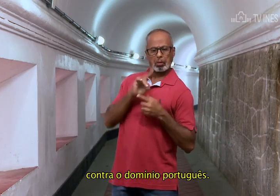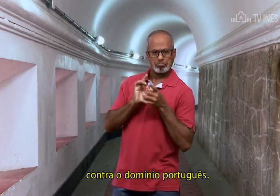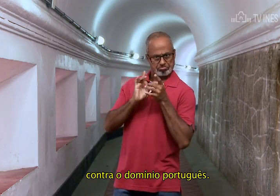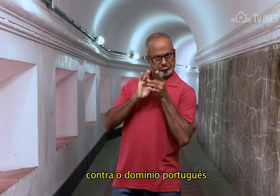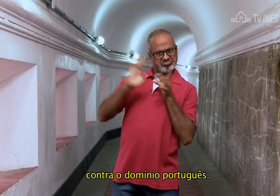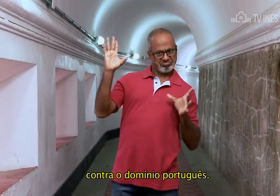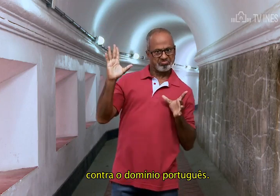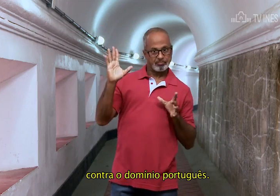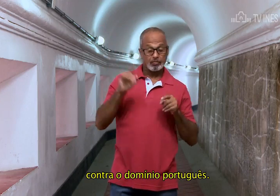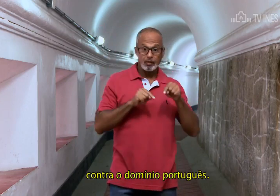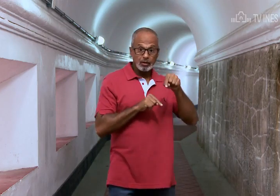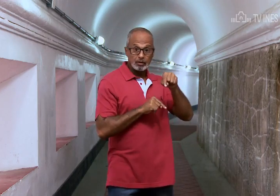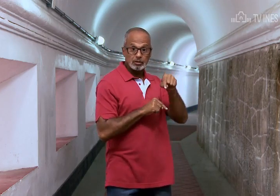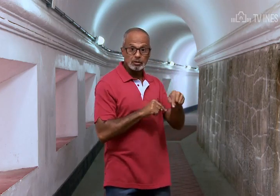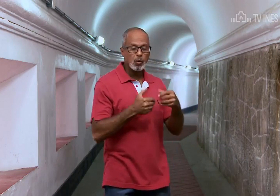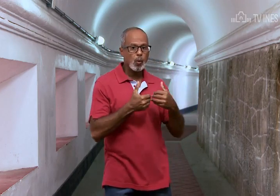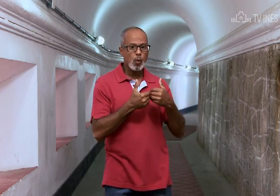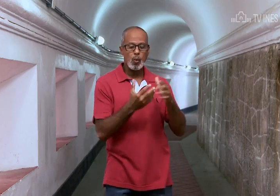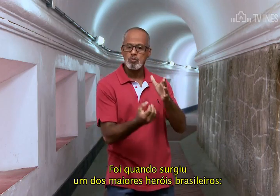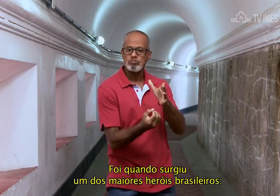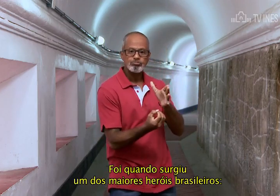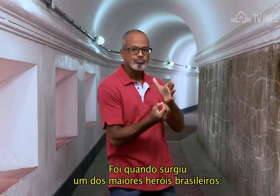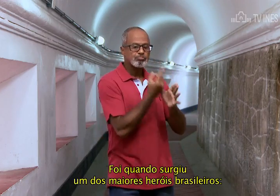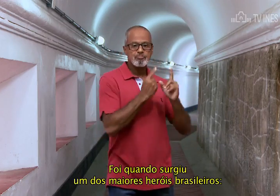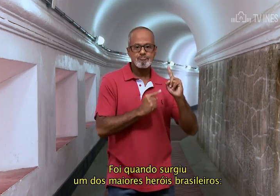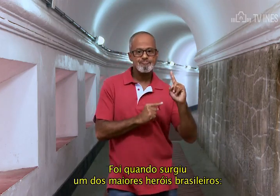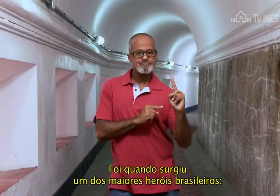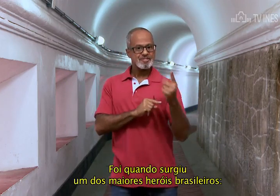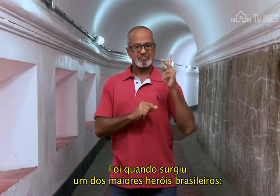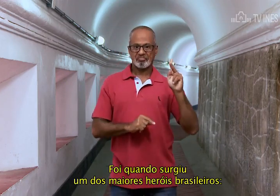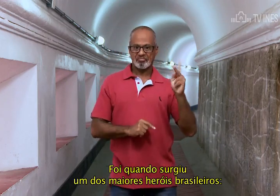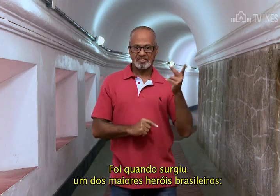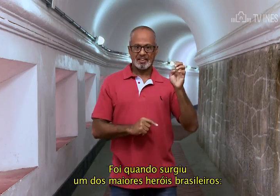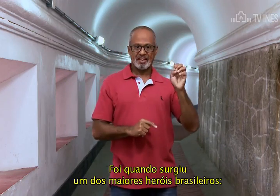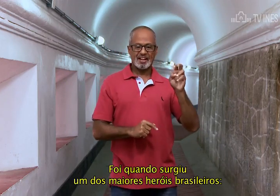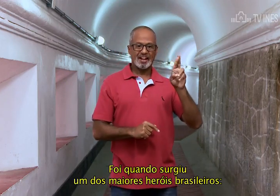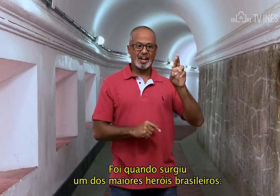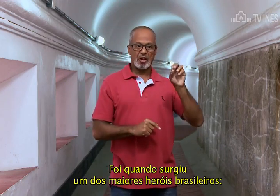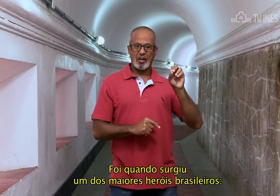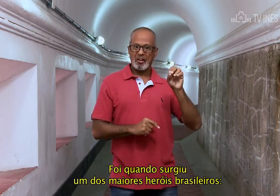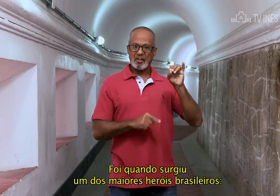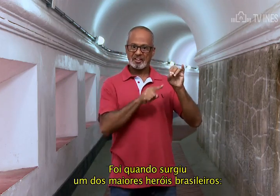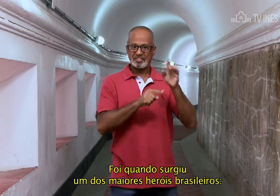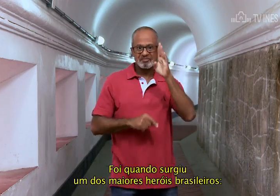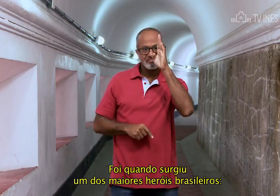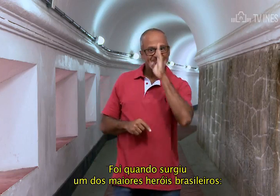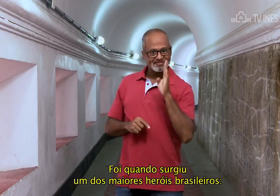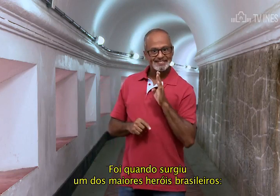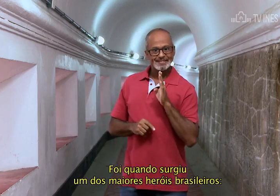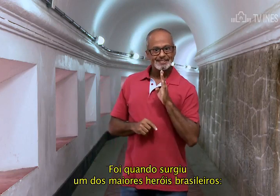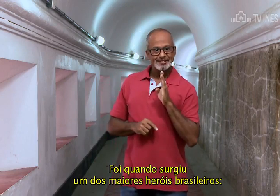domínio português. Foi quando surgiu um dos maiores heróis